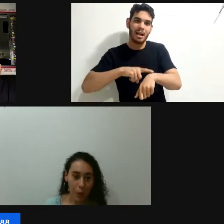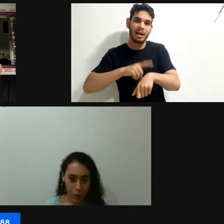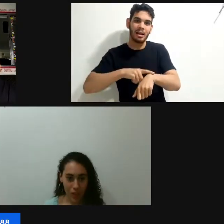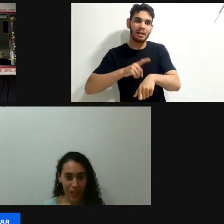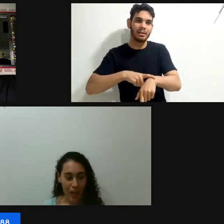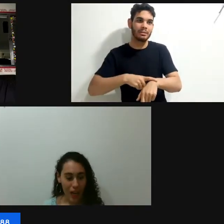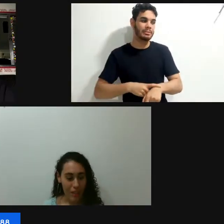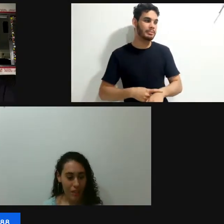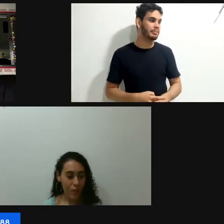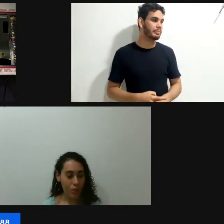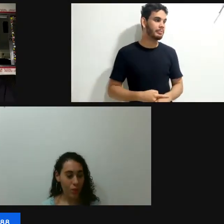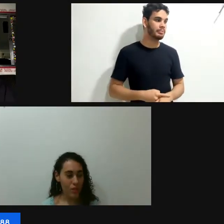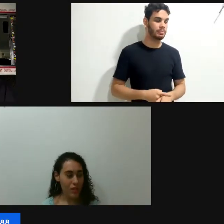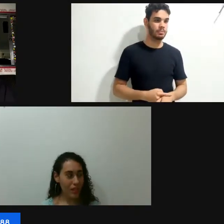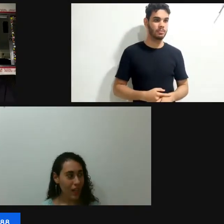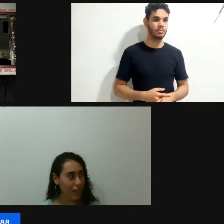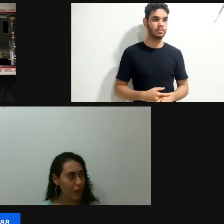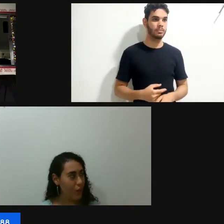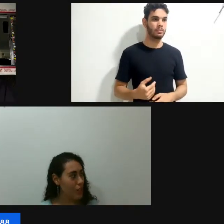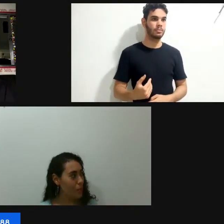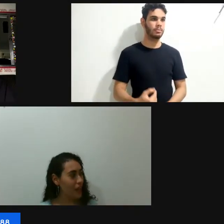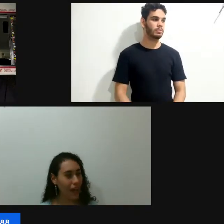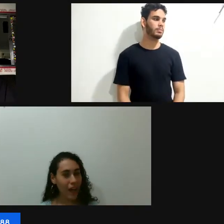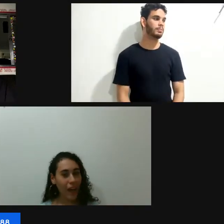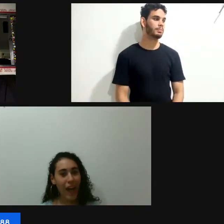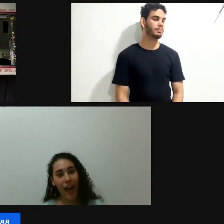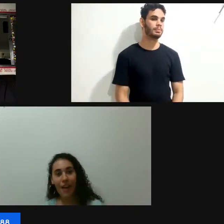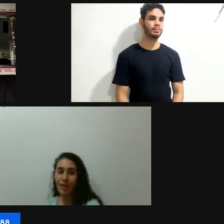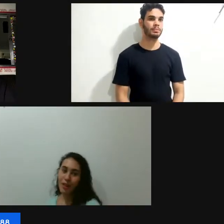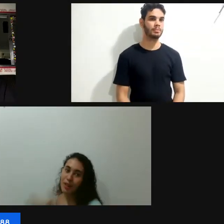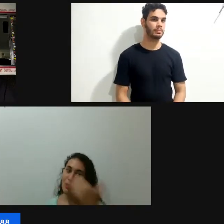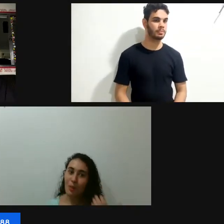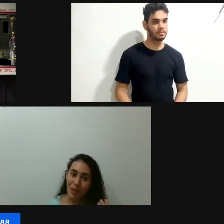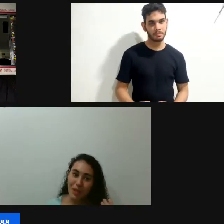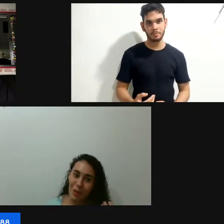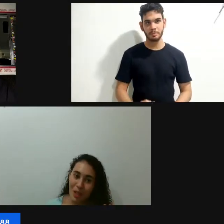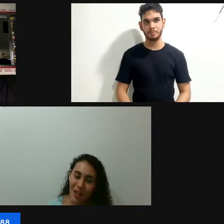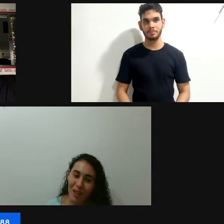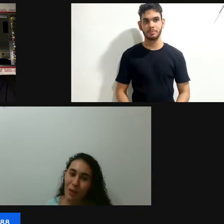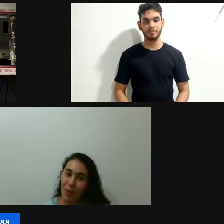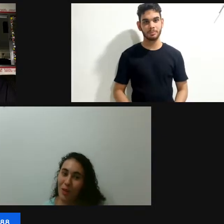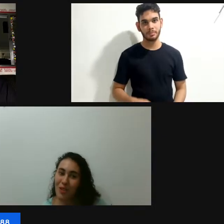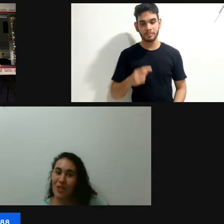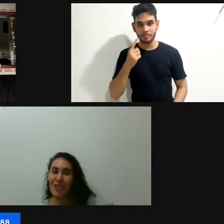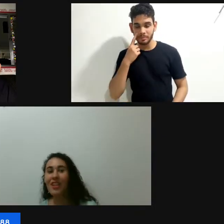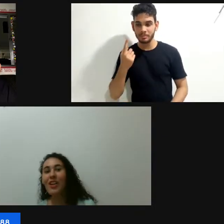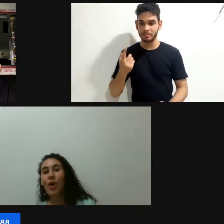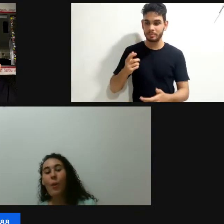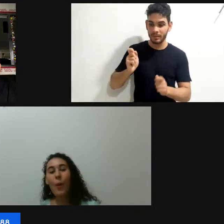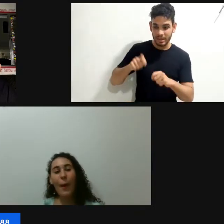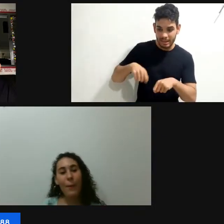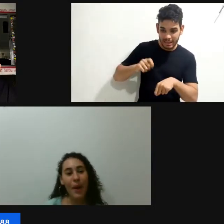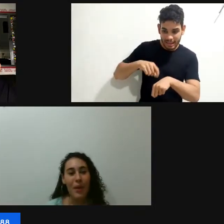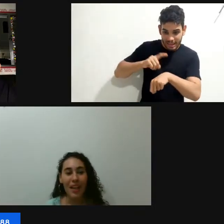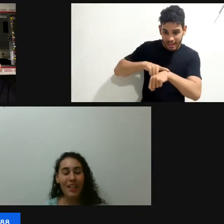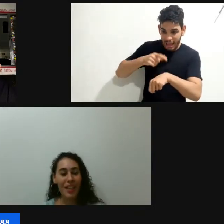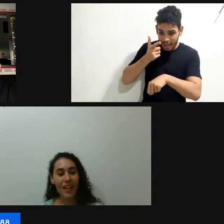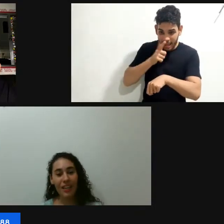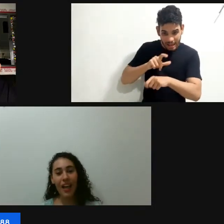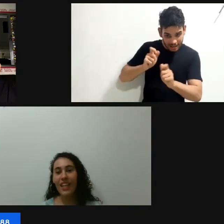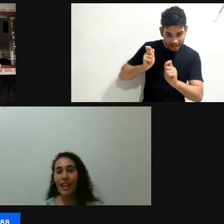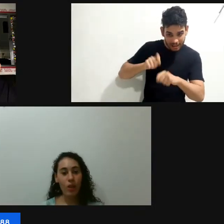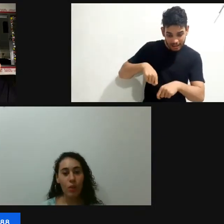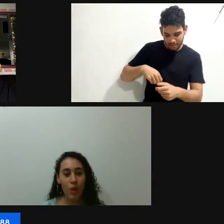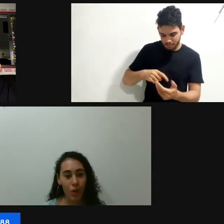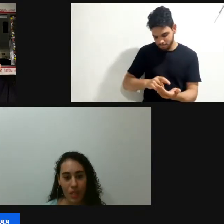tem uma oportunidade que eu estou sentada, eu tenho que esperar, eu tiro meu celular do bolso, ou meu papel, minha